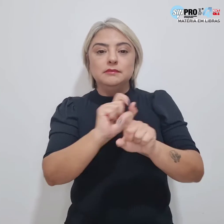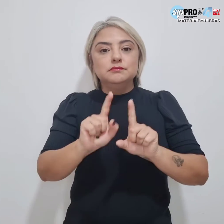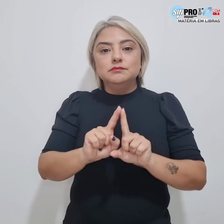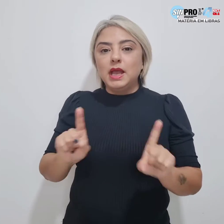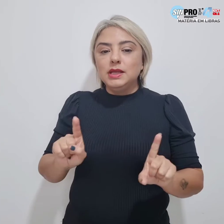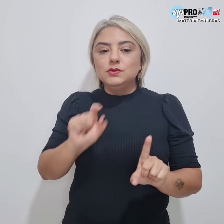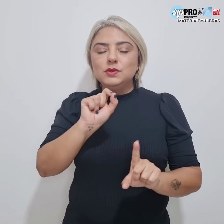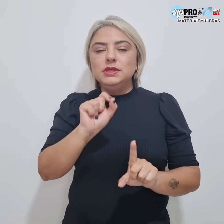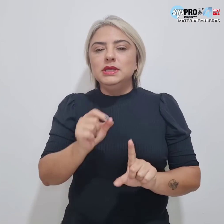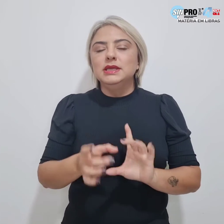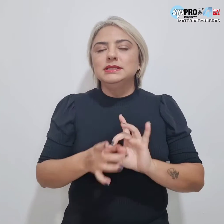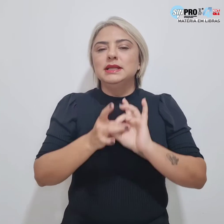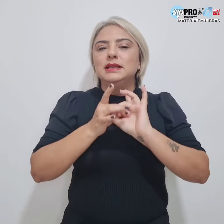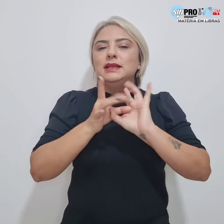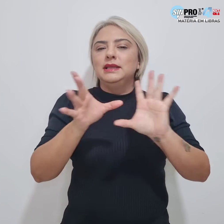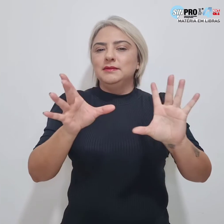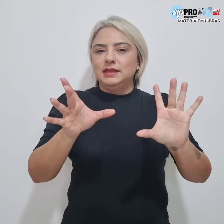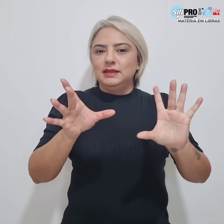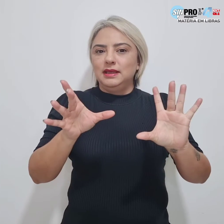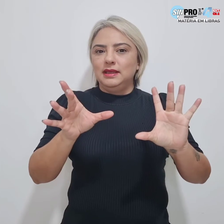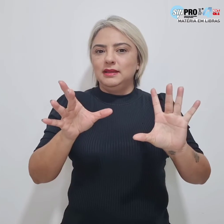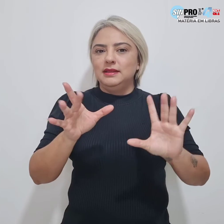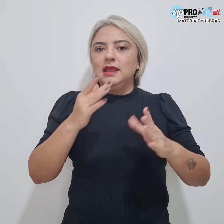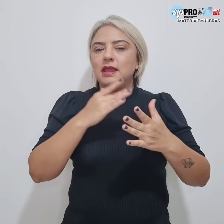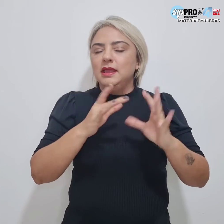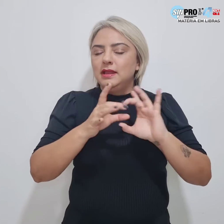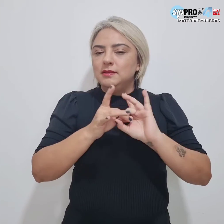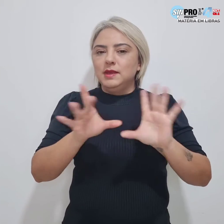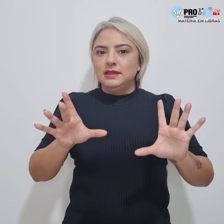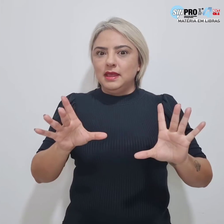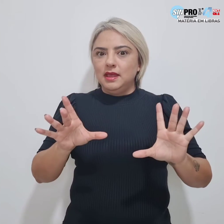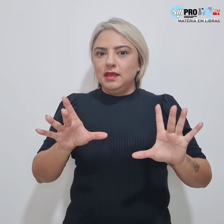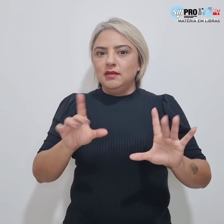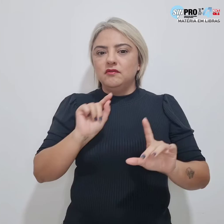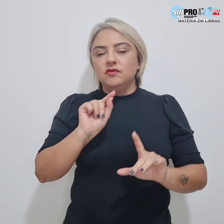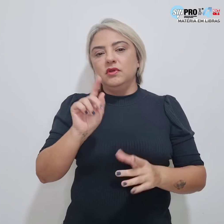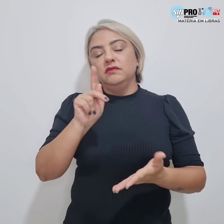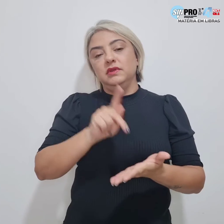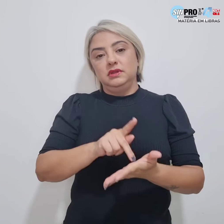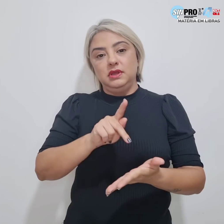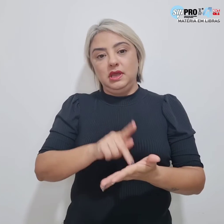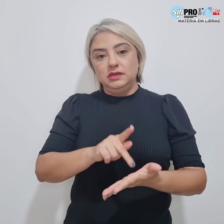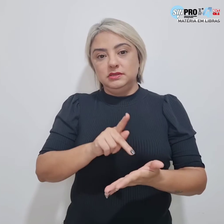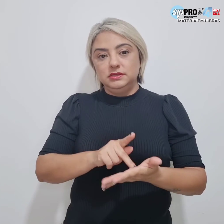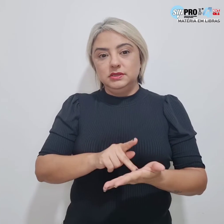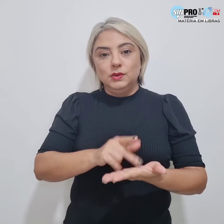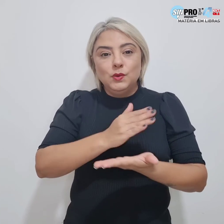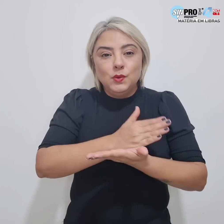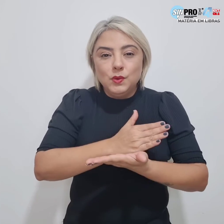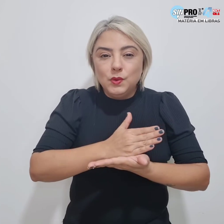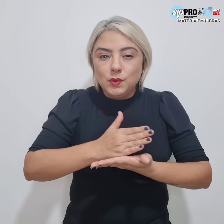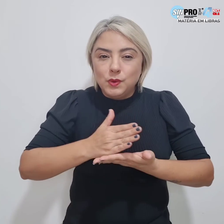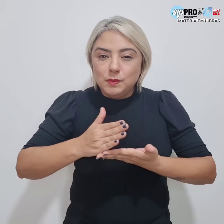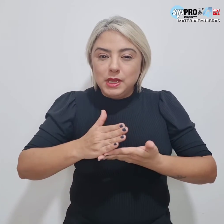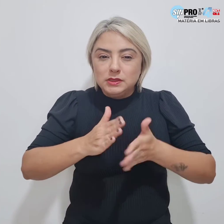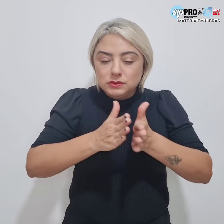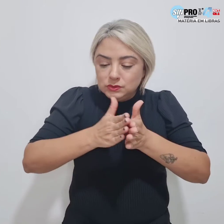Porém, o que deveria ser considerado o alcance da liberdade foi, na verdade, o início de uma era de